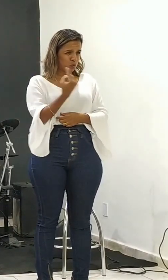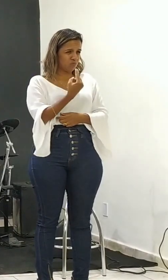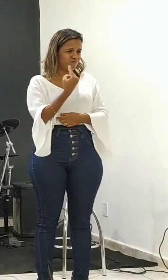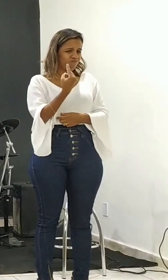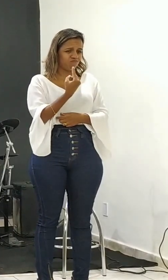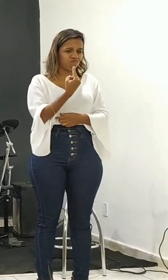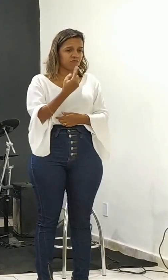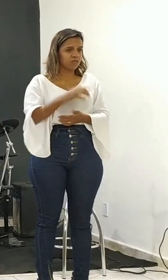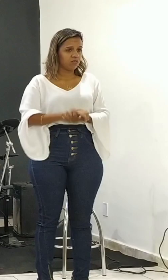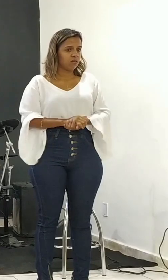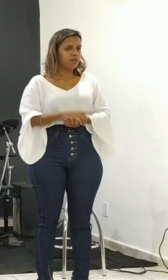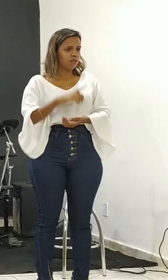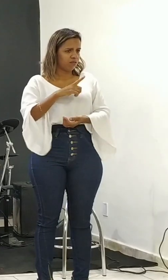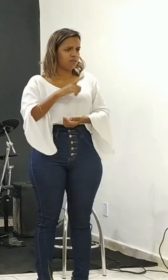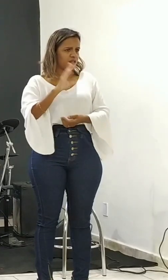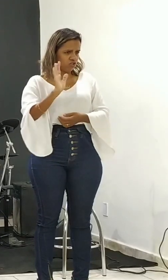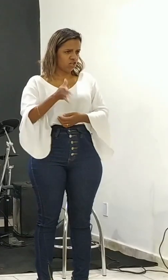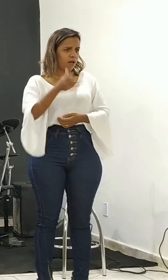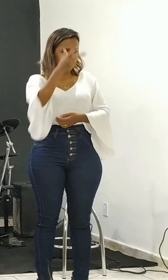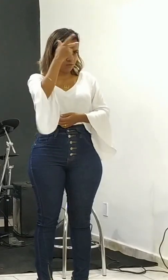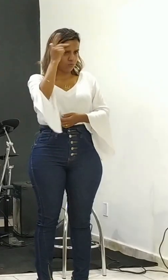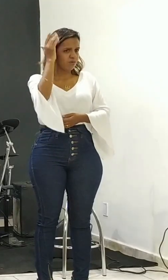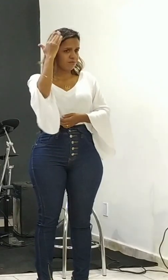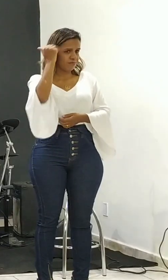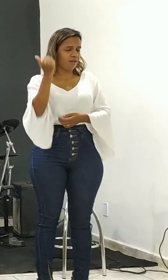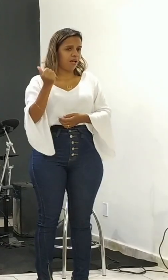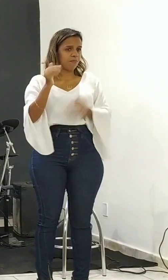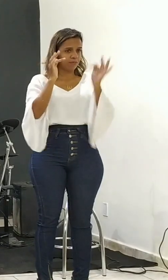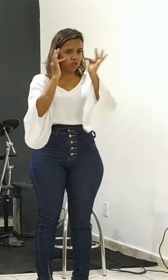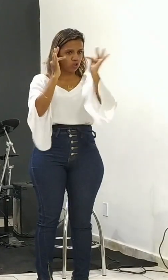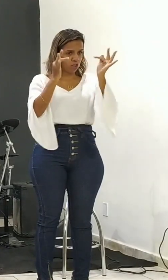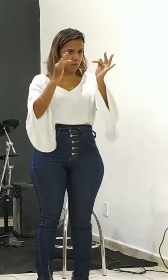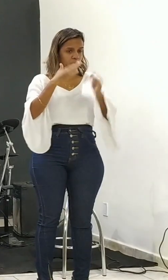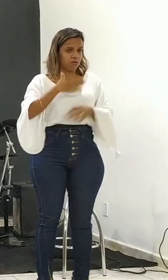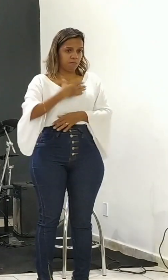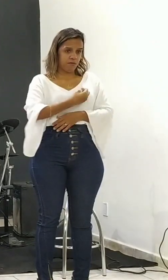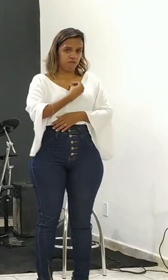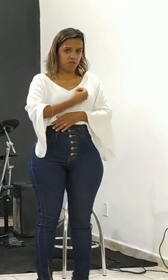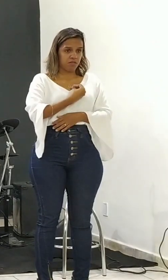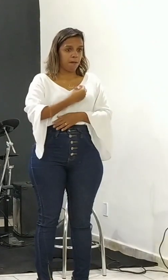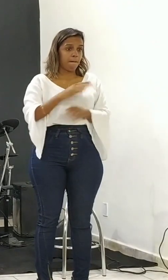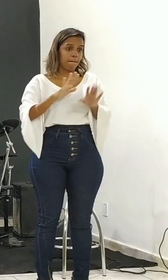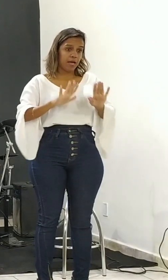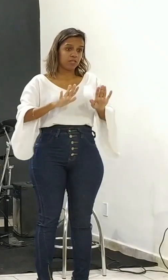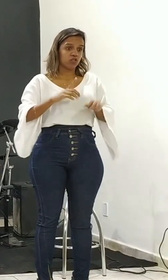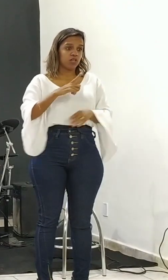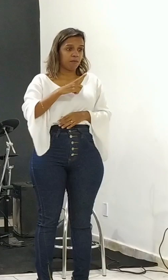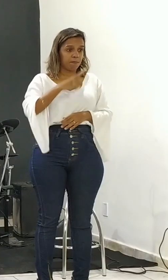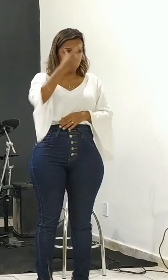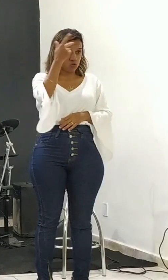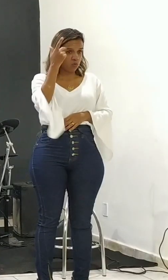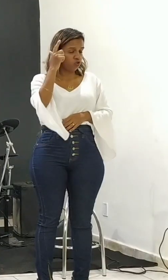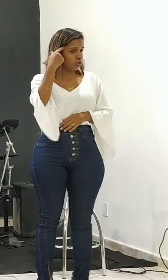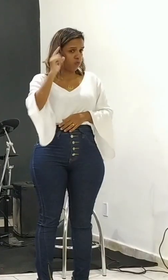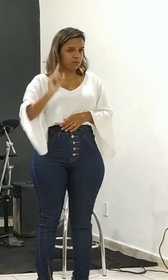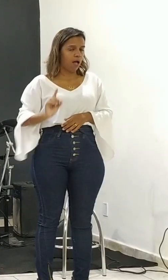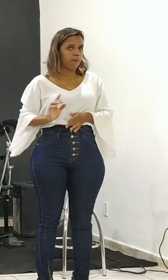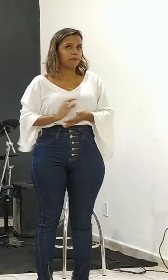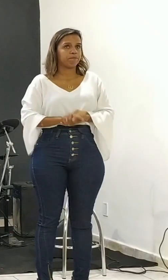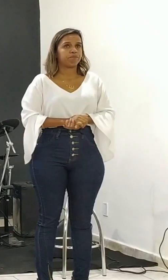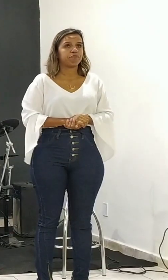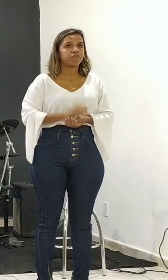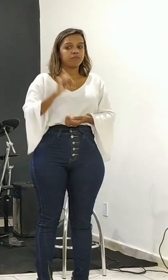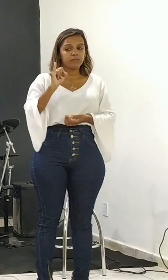E tem pessoas que já ouviram, já contei esse testemunho outras vezes, mas eu vou contar que tem pessoas aqui que ainda não ouviram. Isaías diz: não